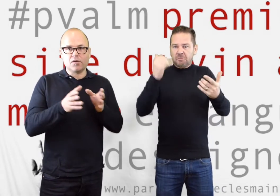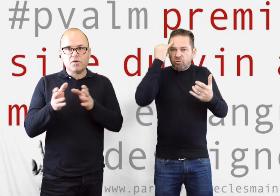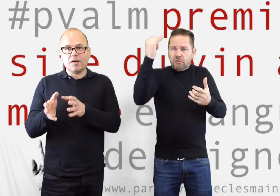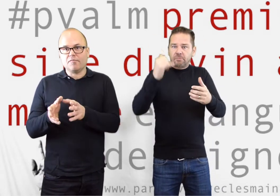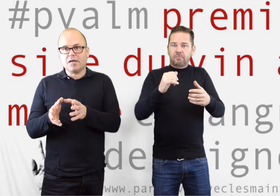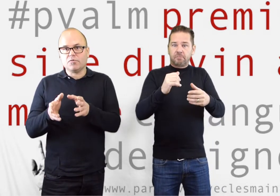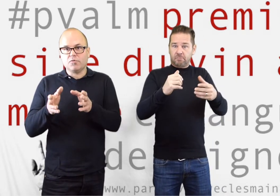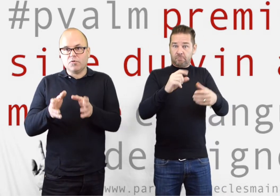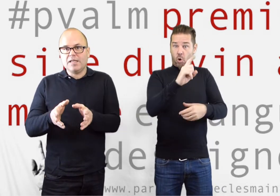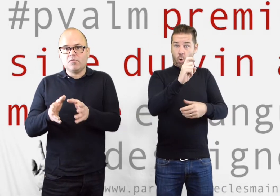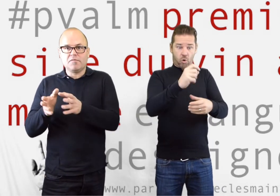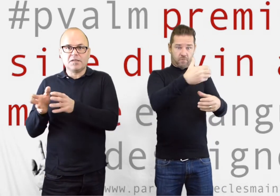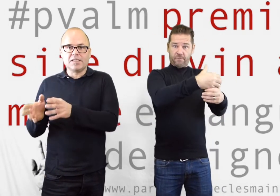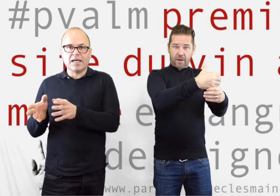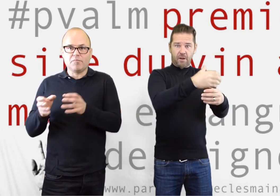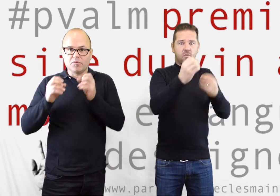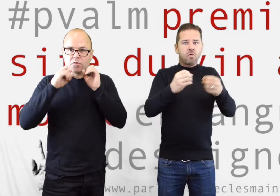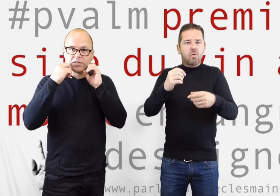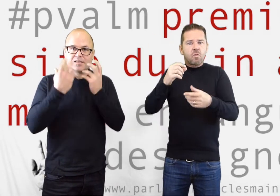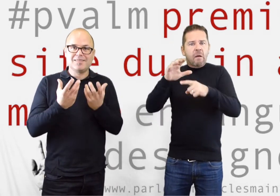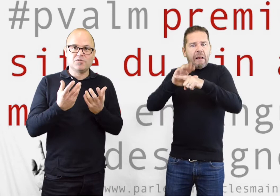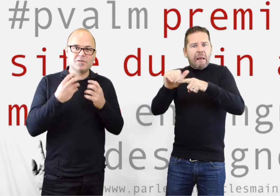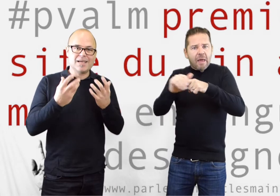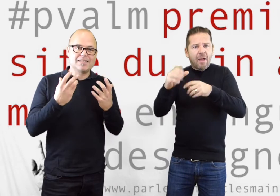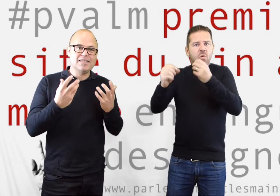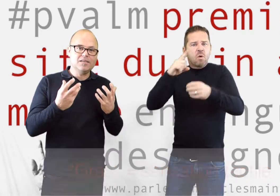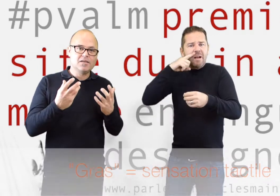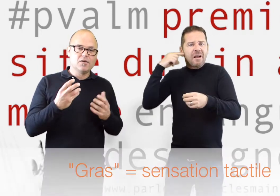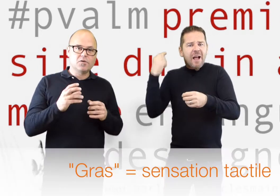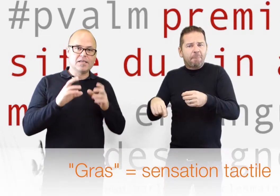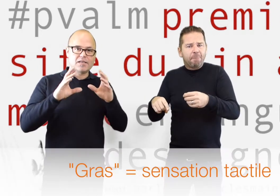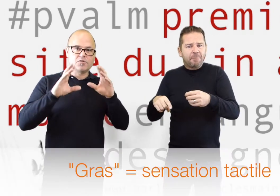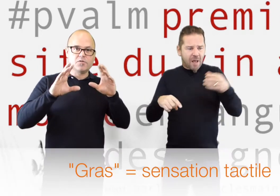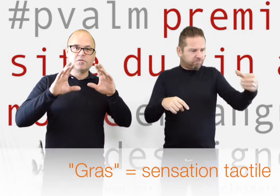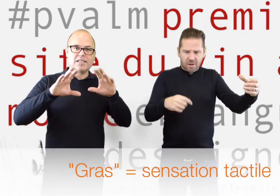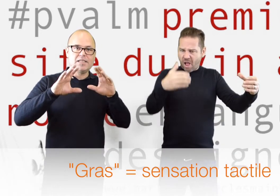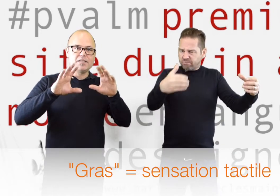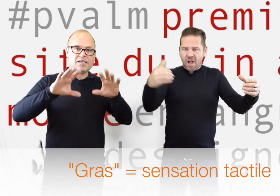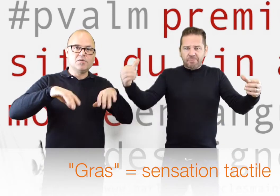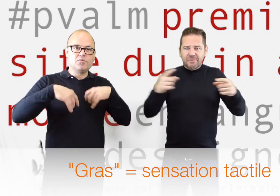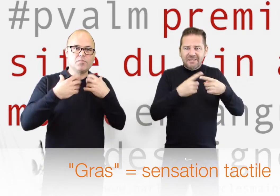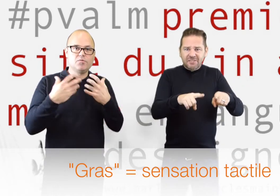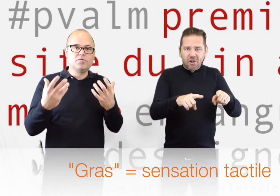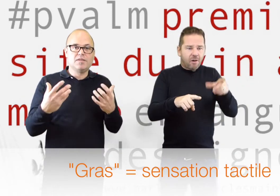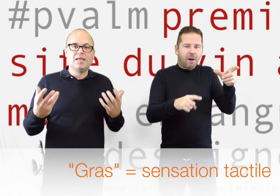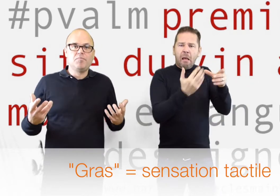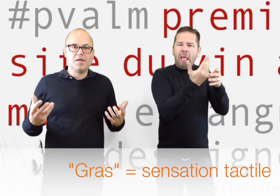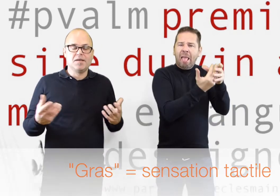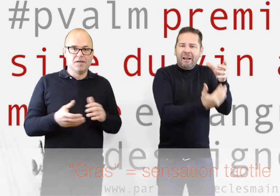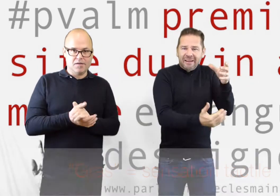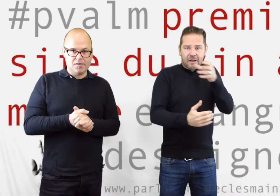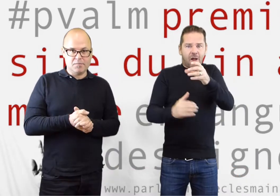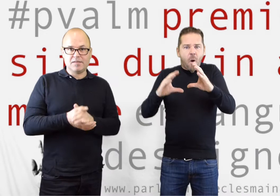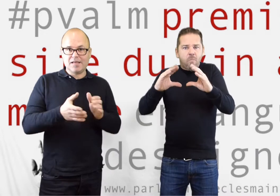et un verre de lait ou un verre de crème. Donc cette sensation tactile qu'on a quelque chose, un liquide qui est de plus en plus